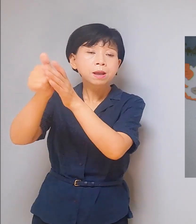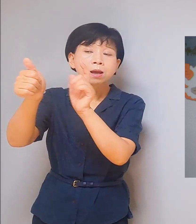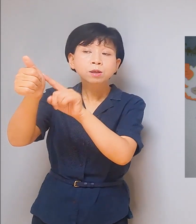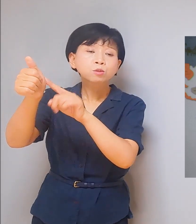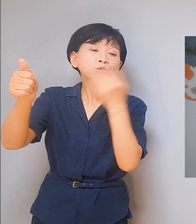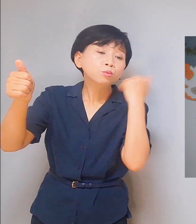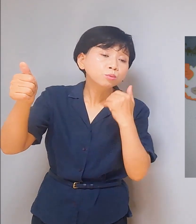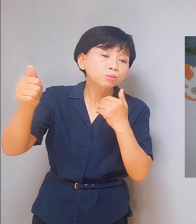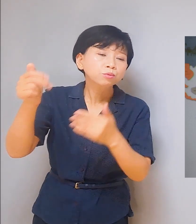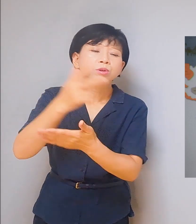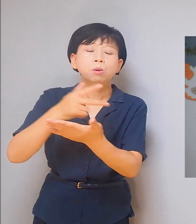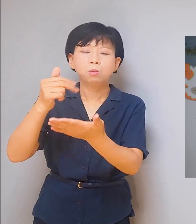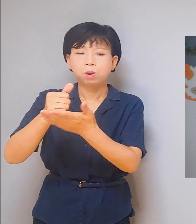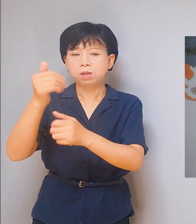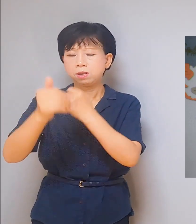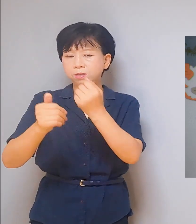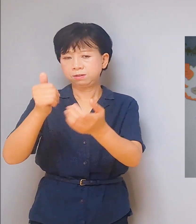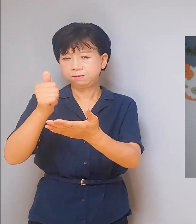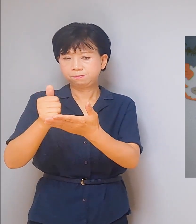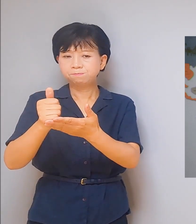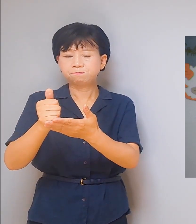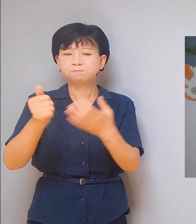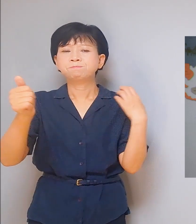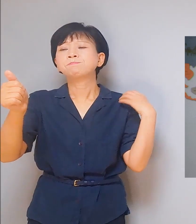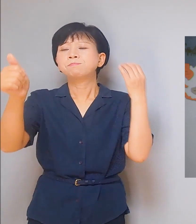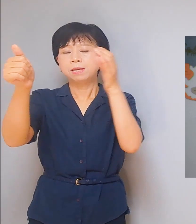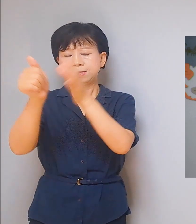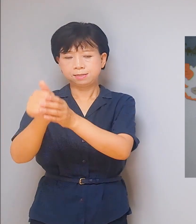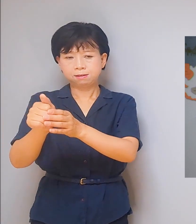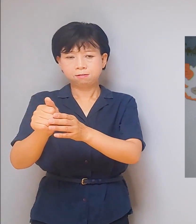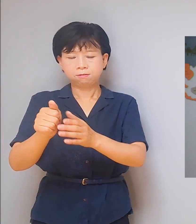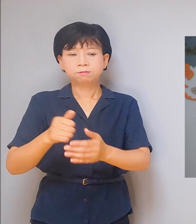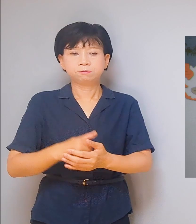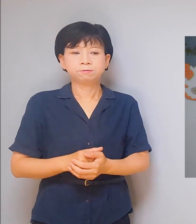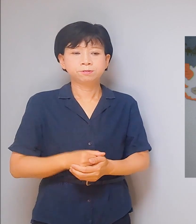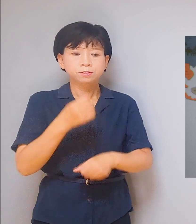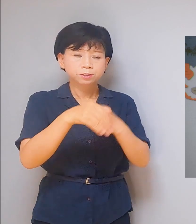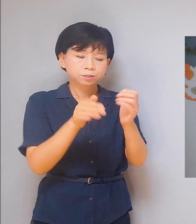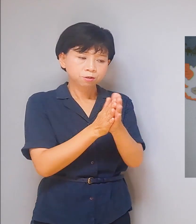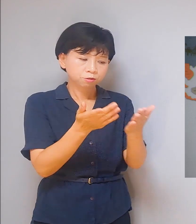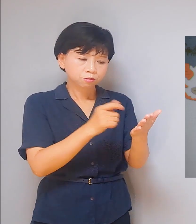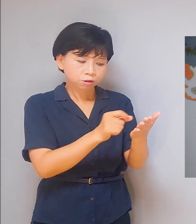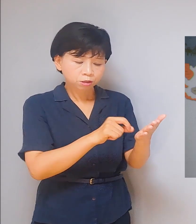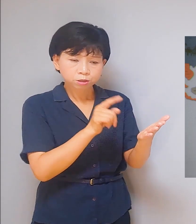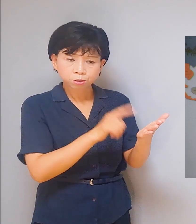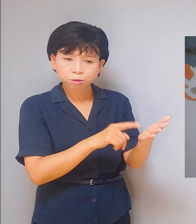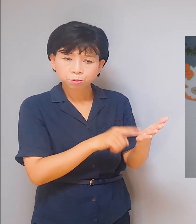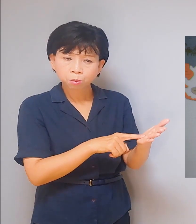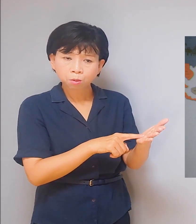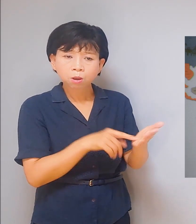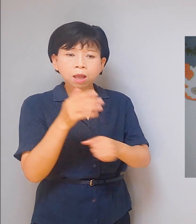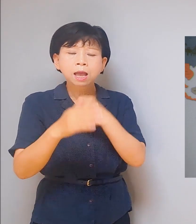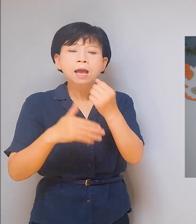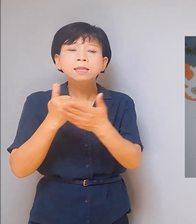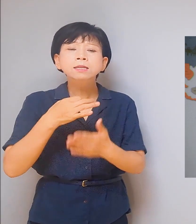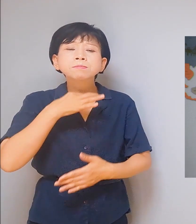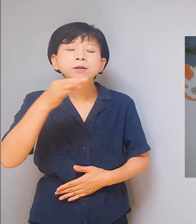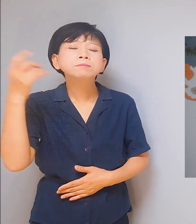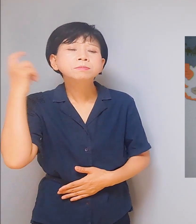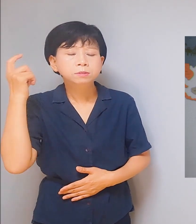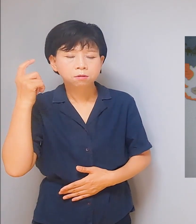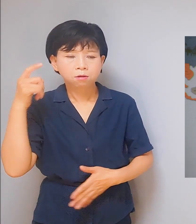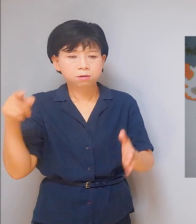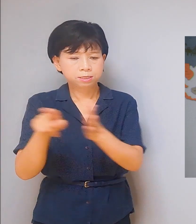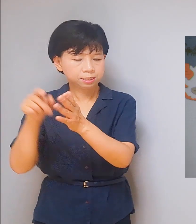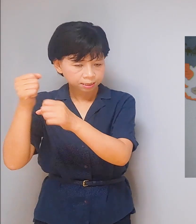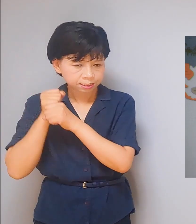여호와께 맡기라. 이게 하나님의 음성이에요. 이 성경에 나와 있는 이 말씀을 여러분 굳게 의지하실